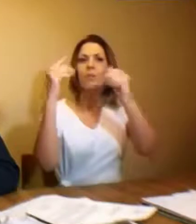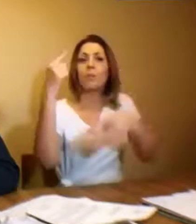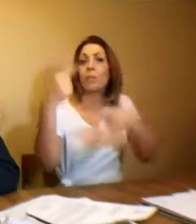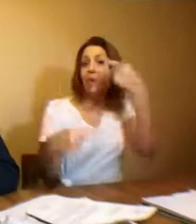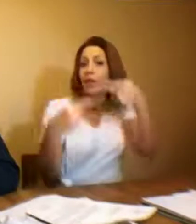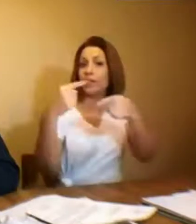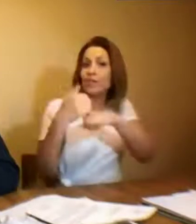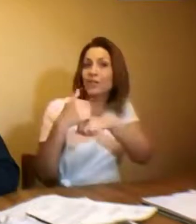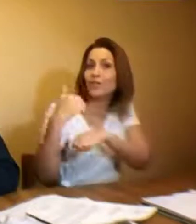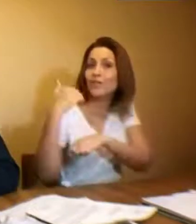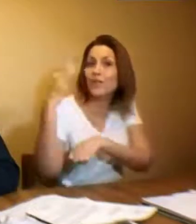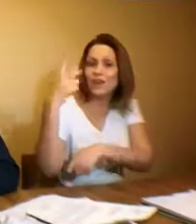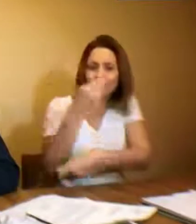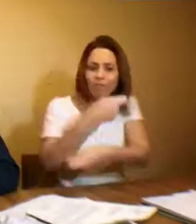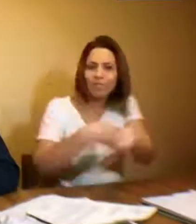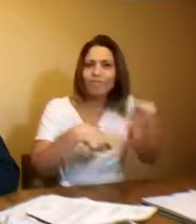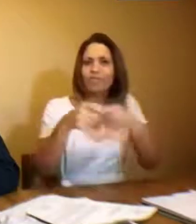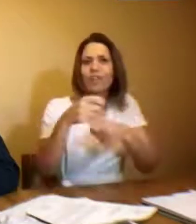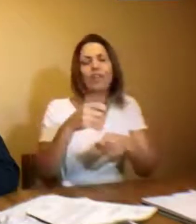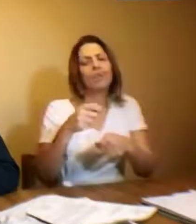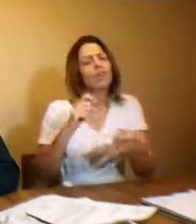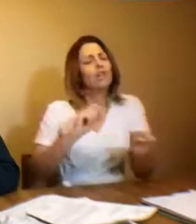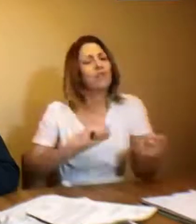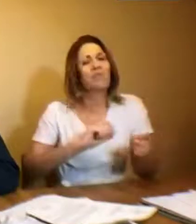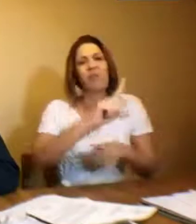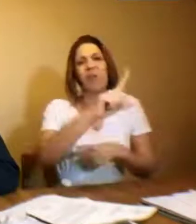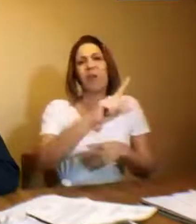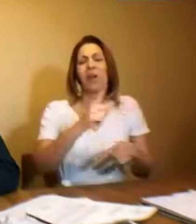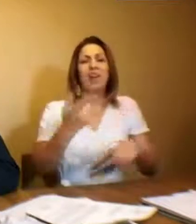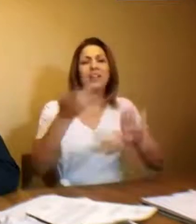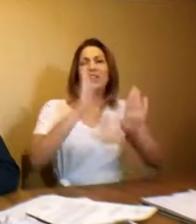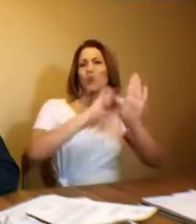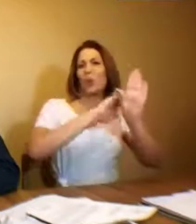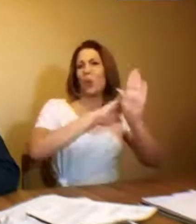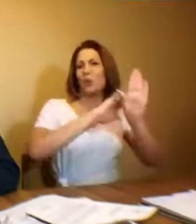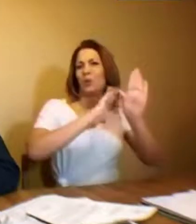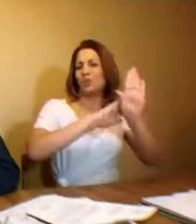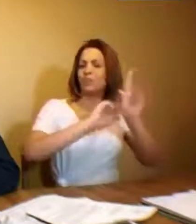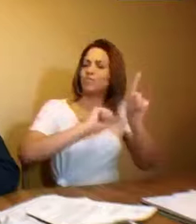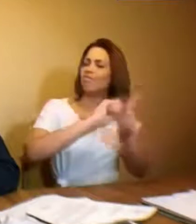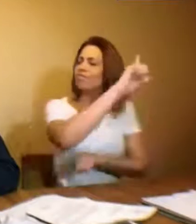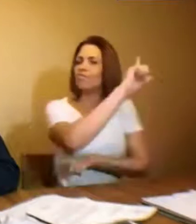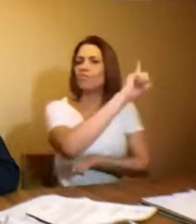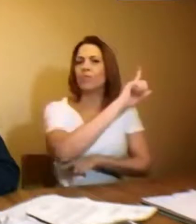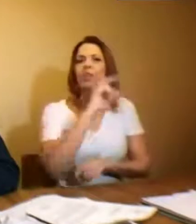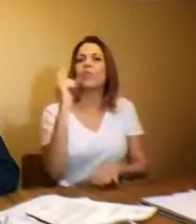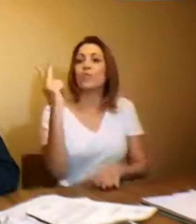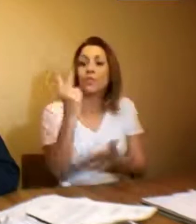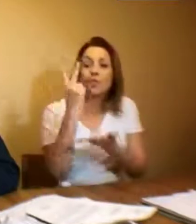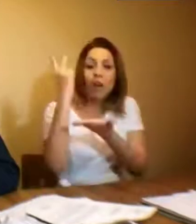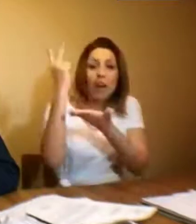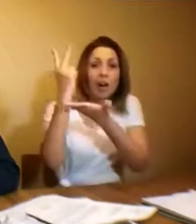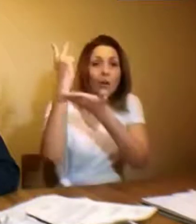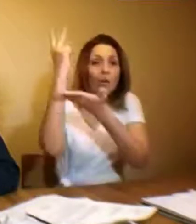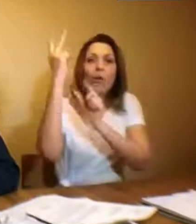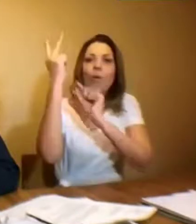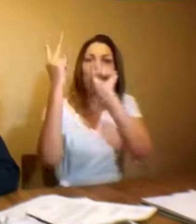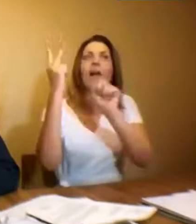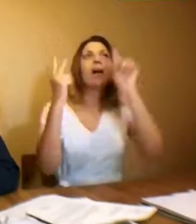externa sem o viés ideológico. Vamos agregar valor naquilo que Deus nos deu.